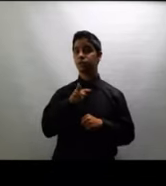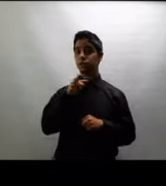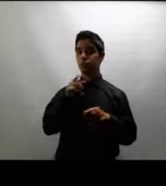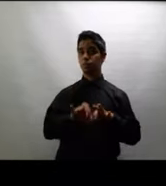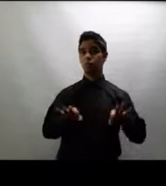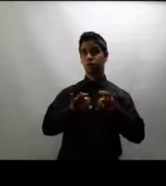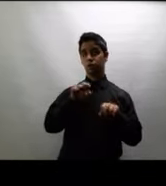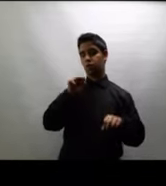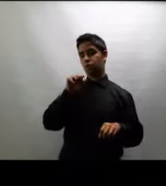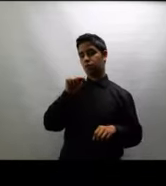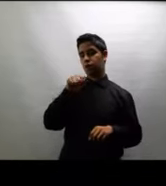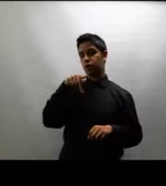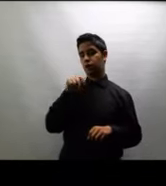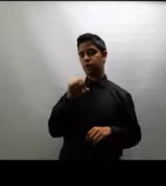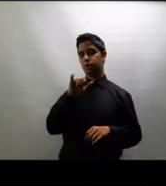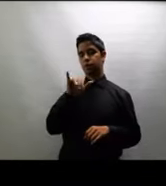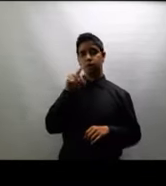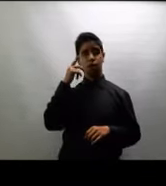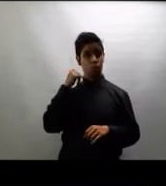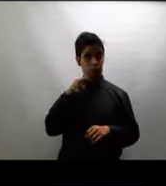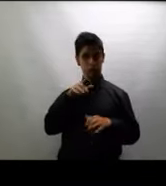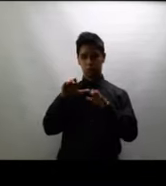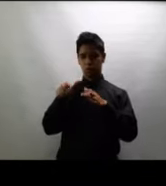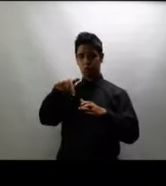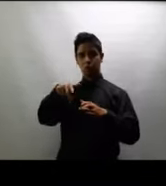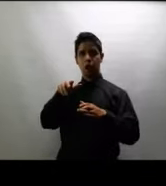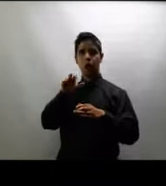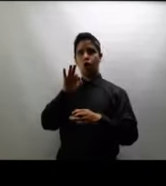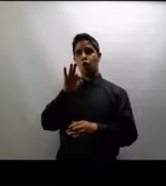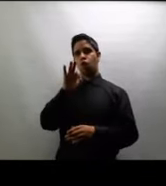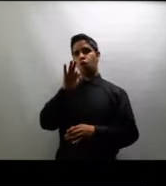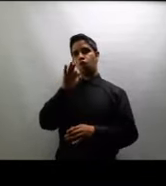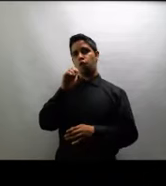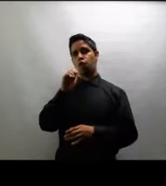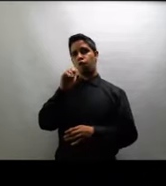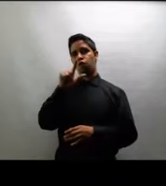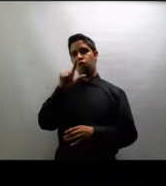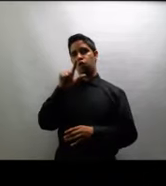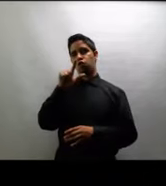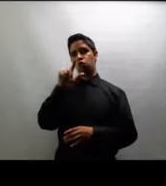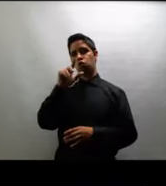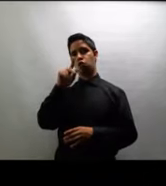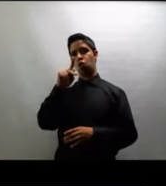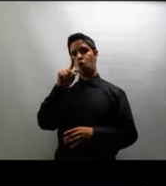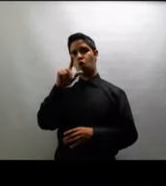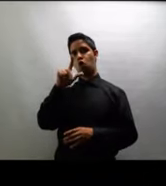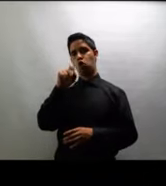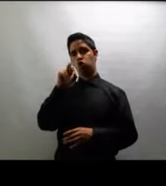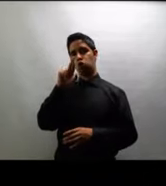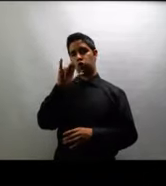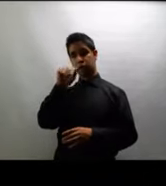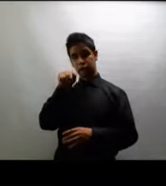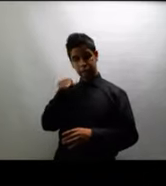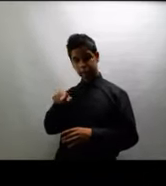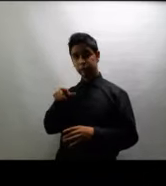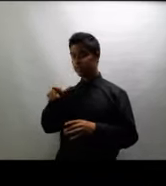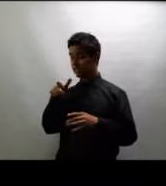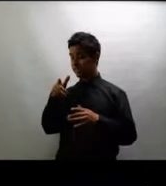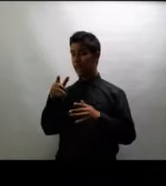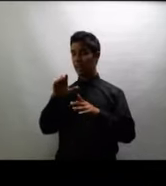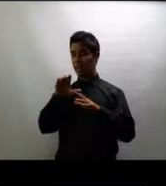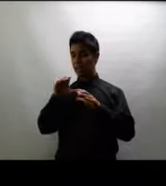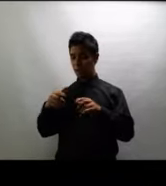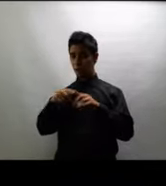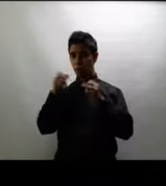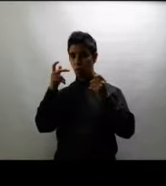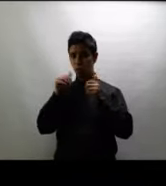de Mapelle en la categoría folclórica. Uh-huh. Fue una categoría que hubo mucha